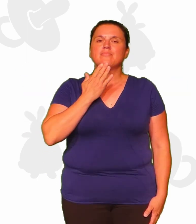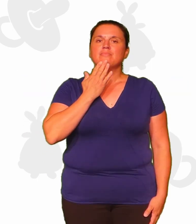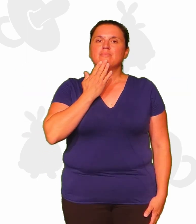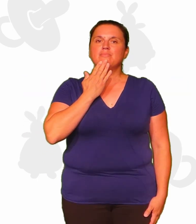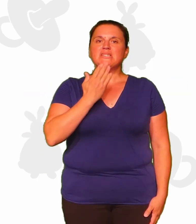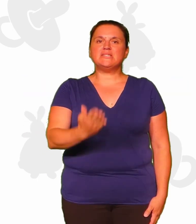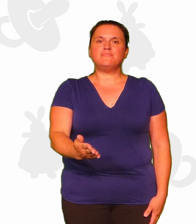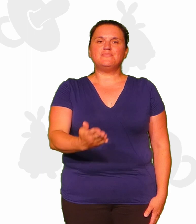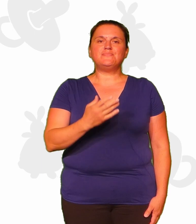Merci.